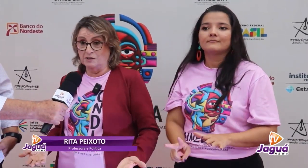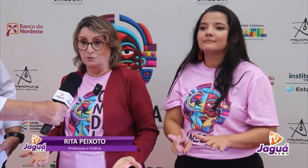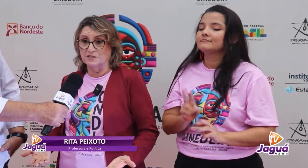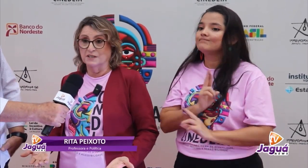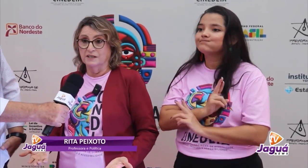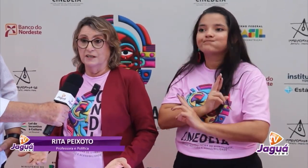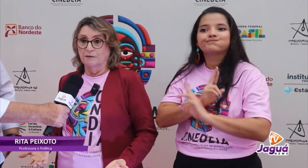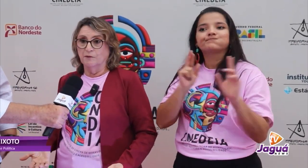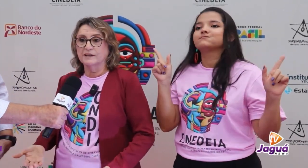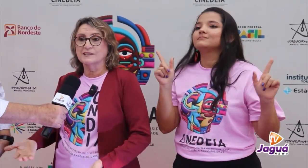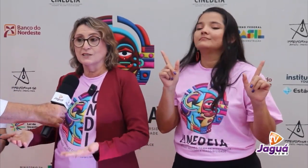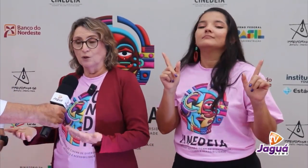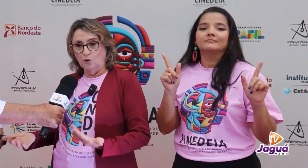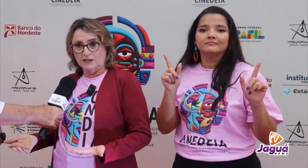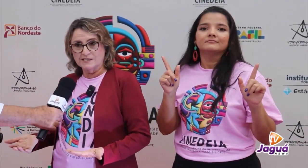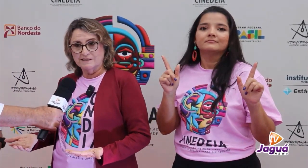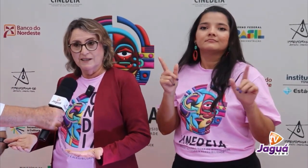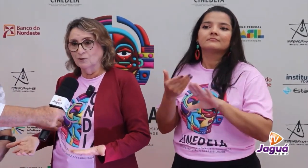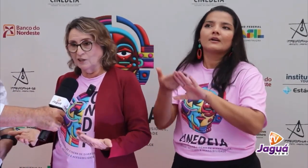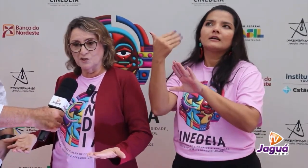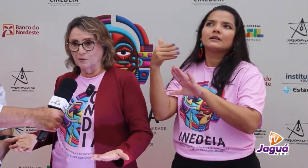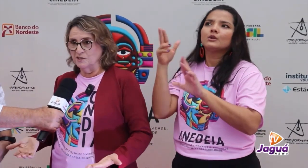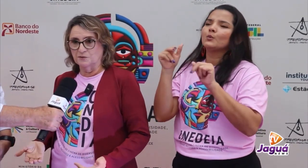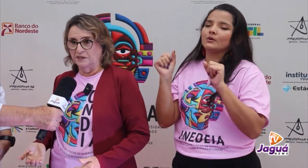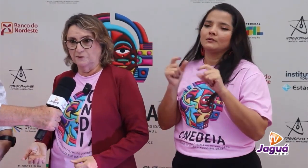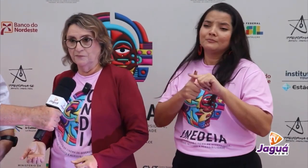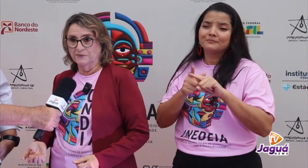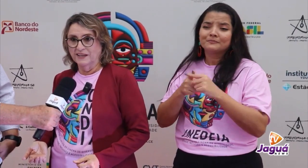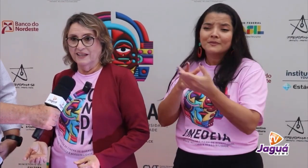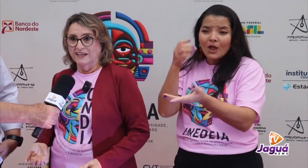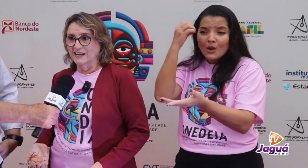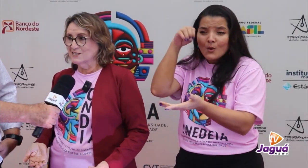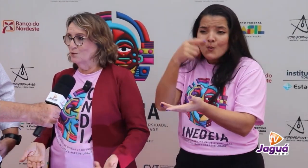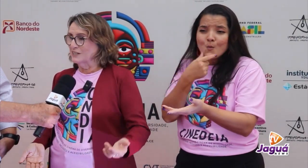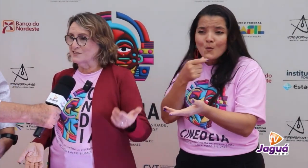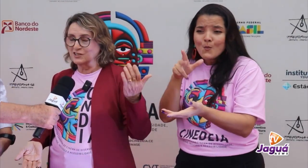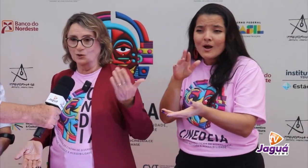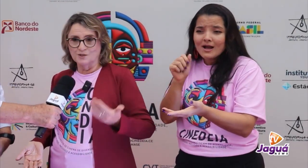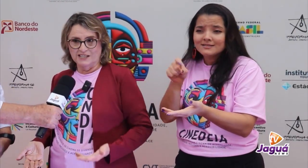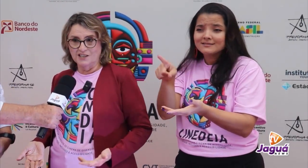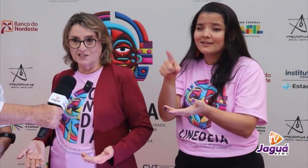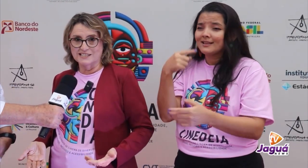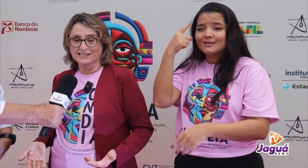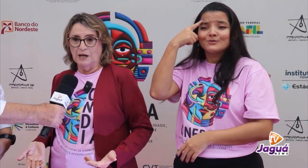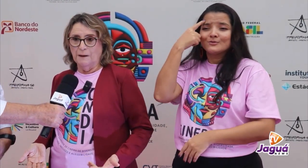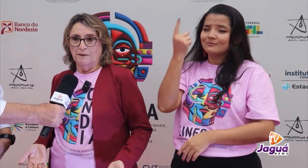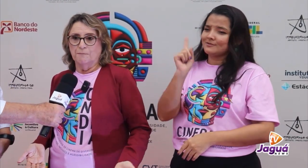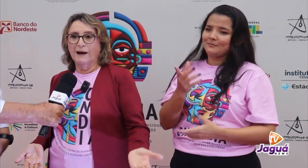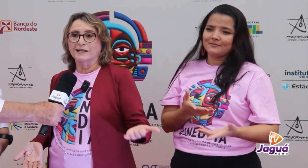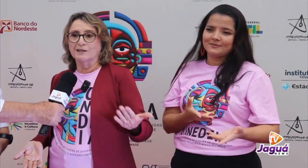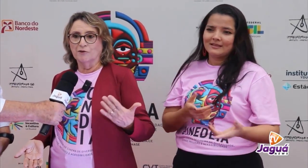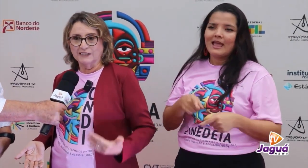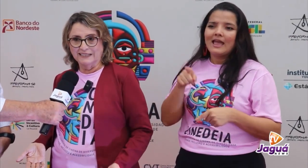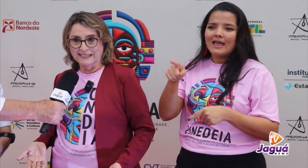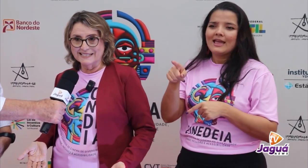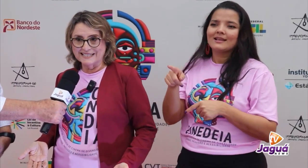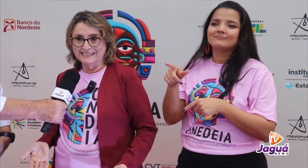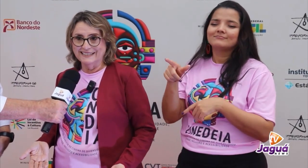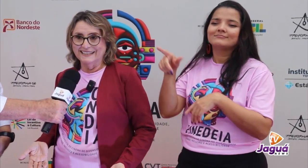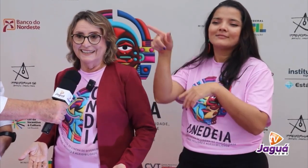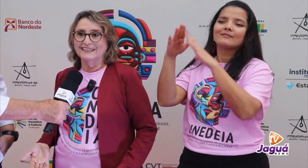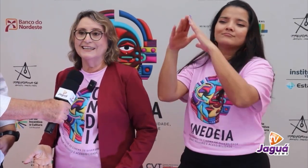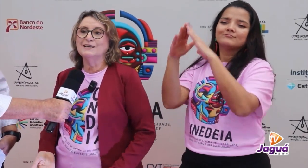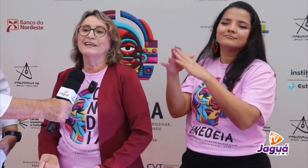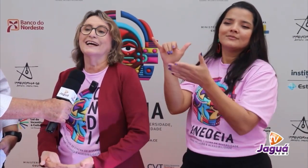que nós já vimos, porque esse Lucas não tem juízo, não. Esse Lucas vem de Los Angeles, para em